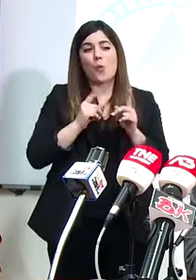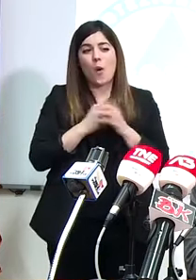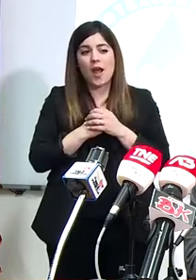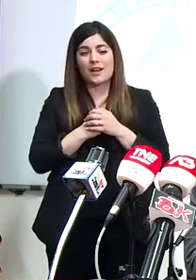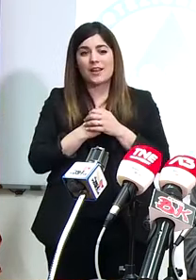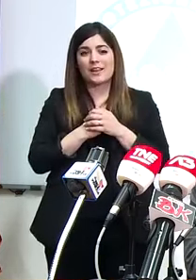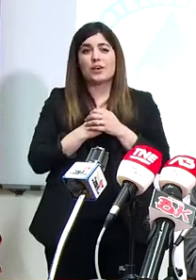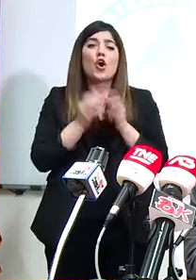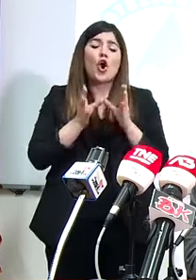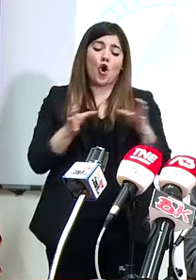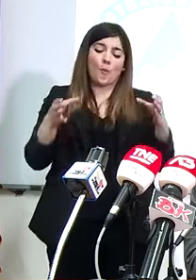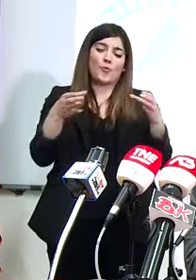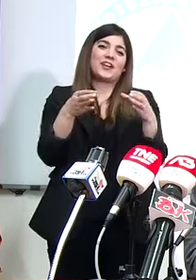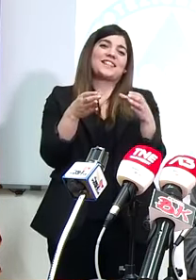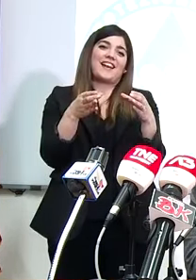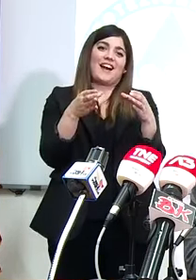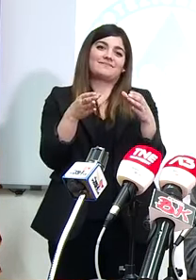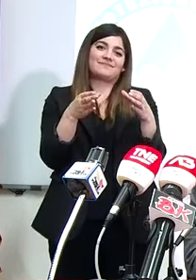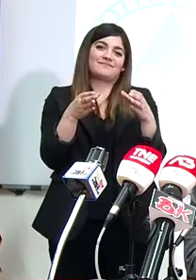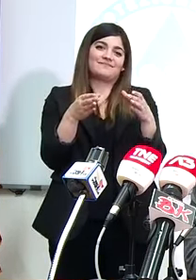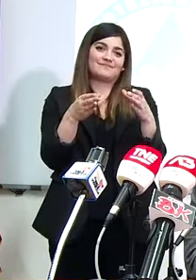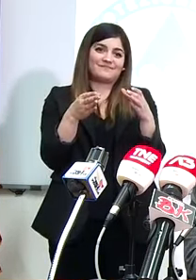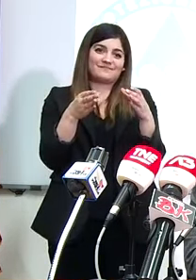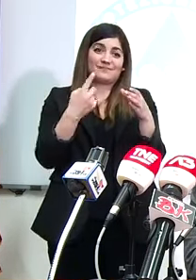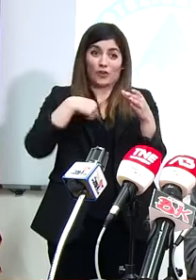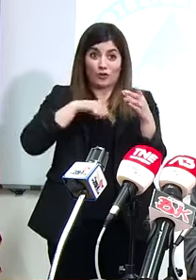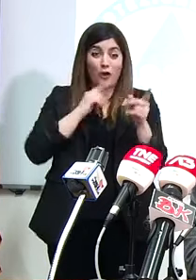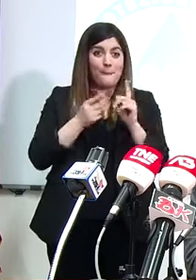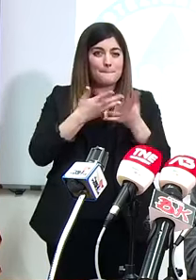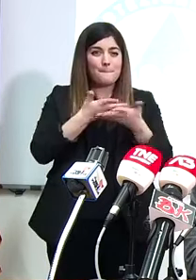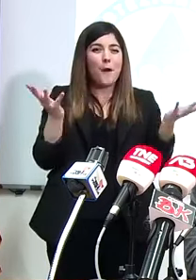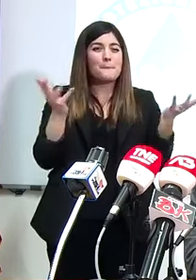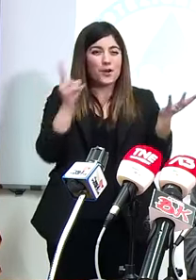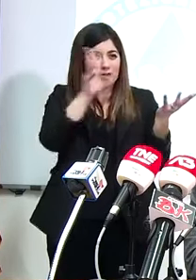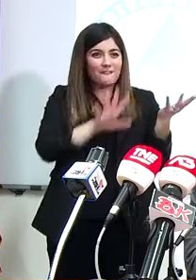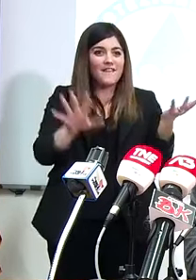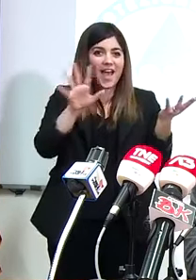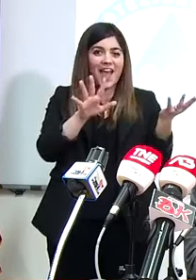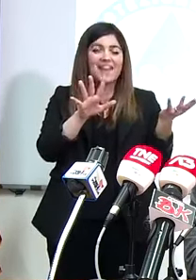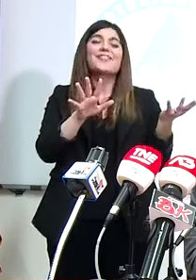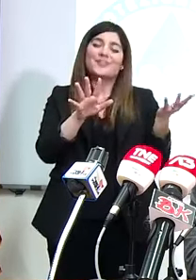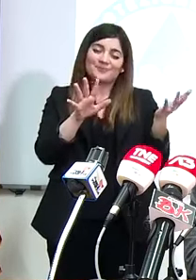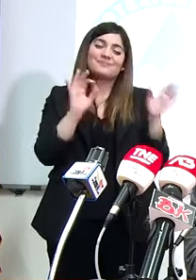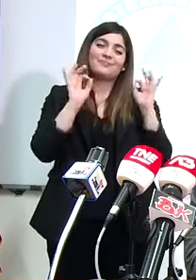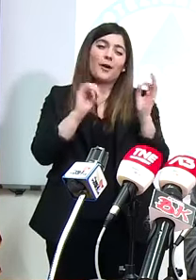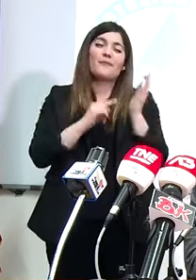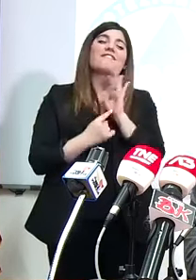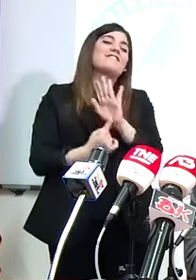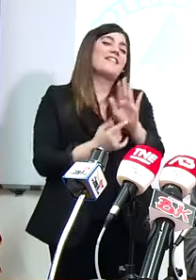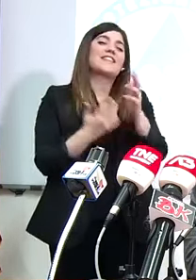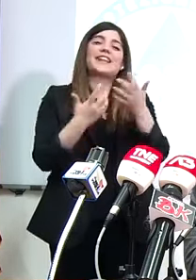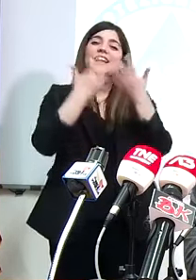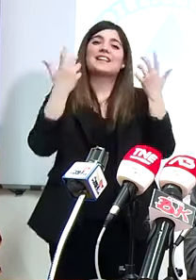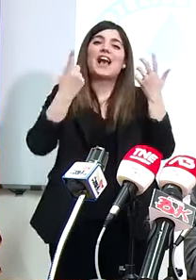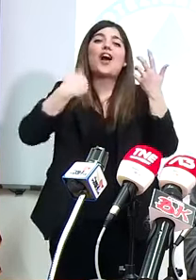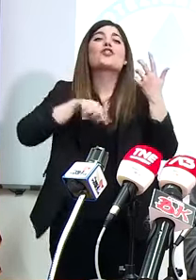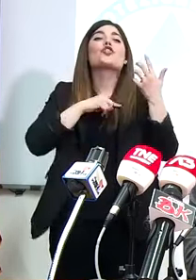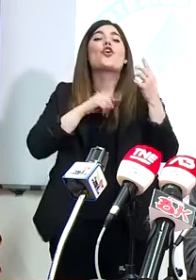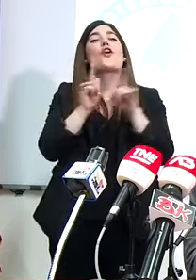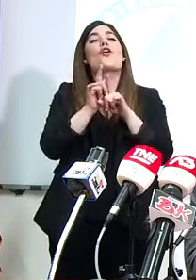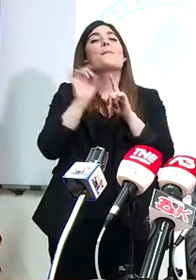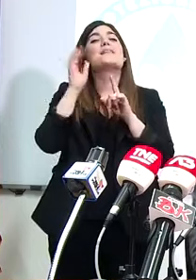e guardate che c'è il popolo veneto è venuto fuori tutto in questa vicenda e penso che tante cose